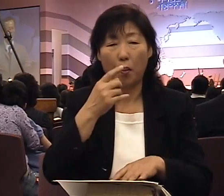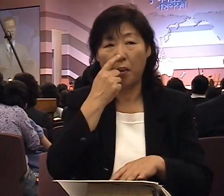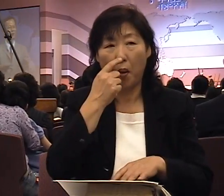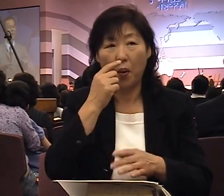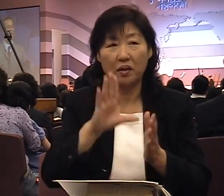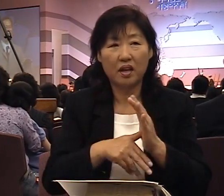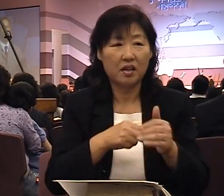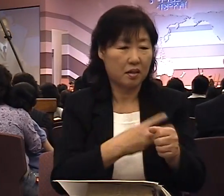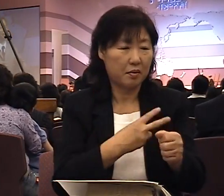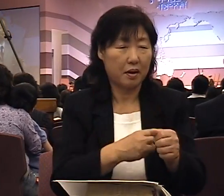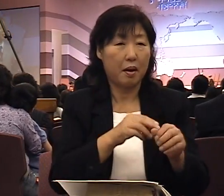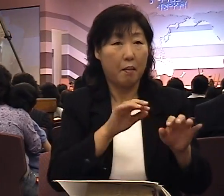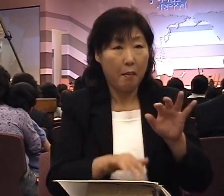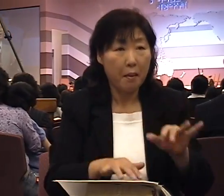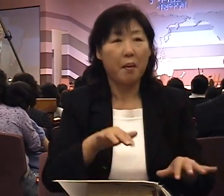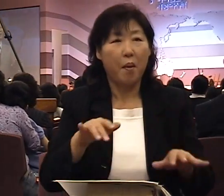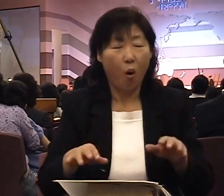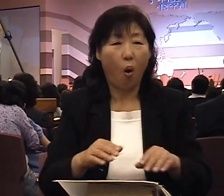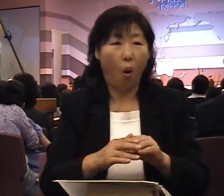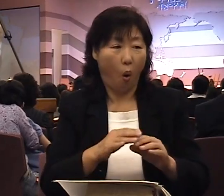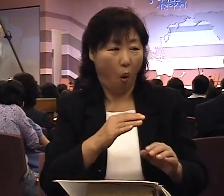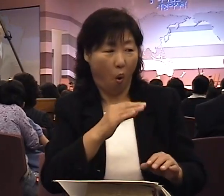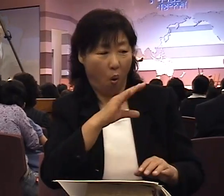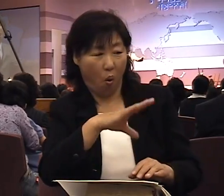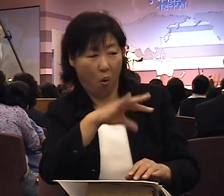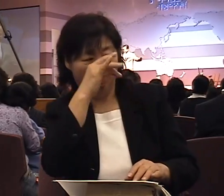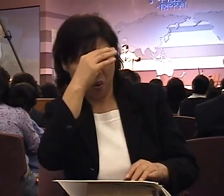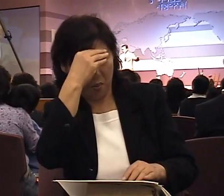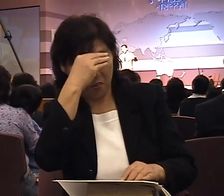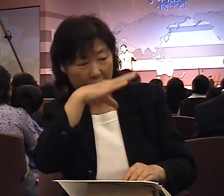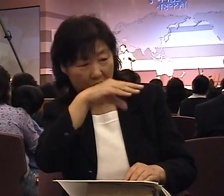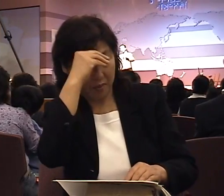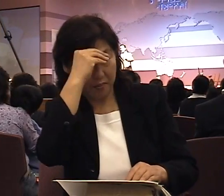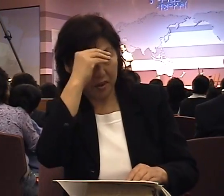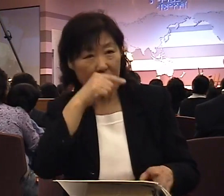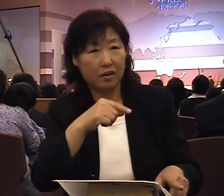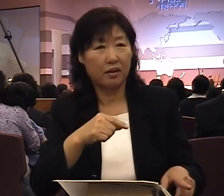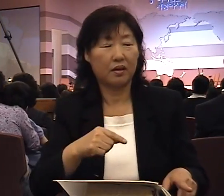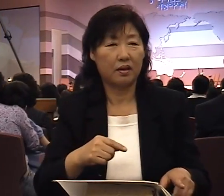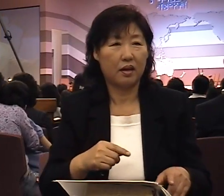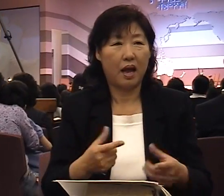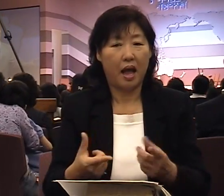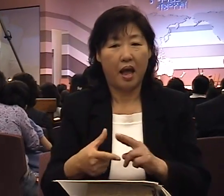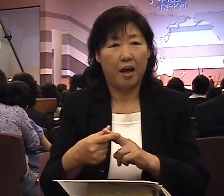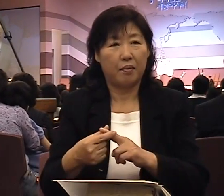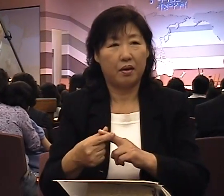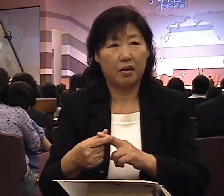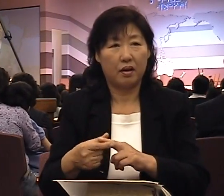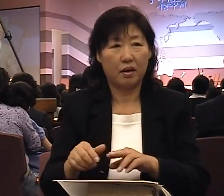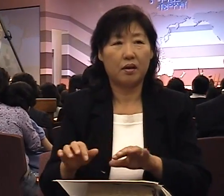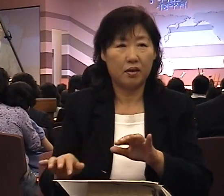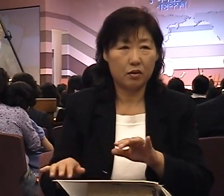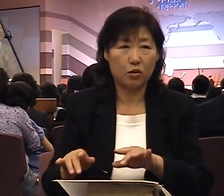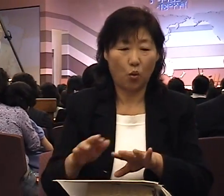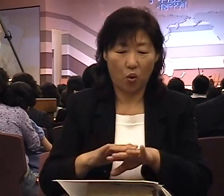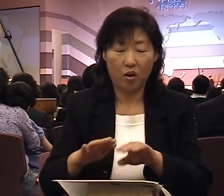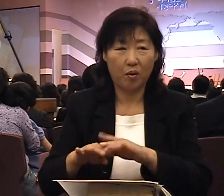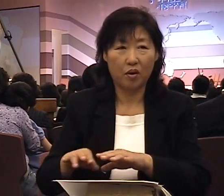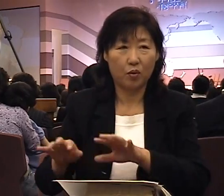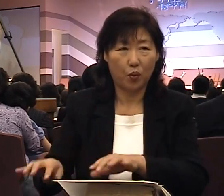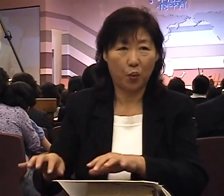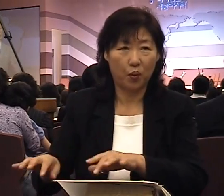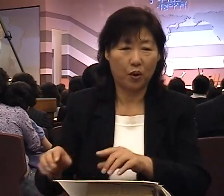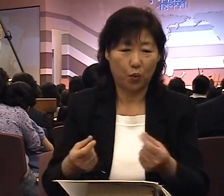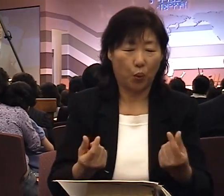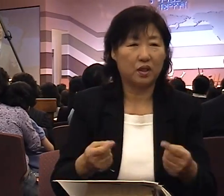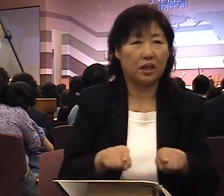치는 거 얼마나 별로잖아요. 선생님이 옆에서 같이 쳐줍니다. 손가락으로